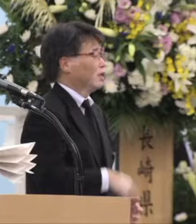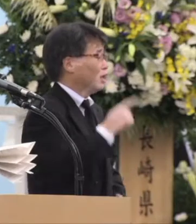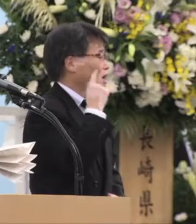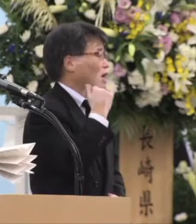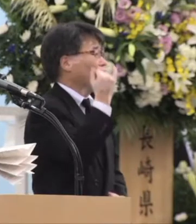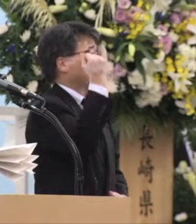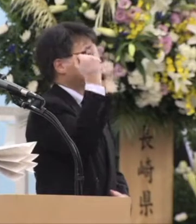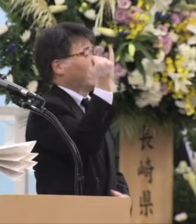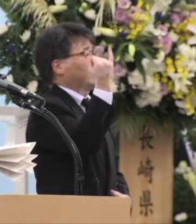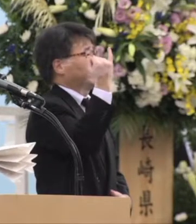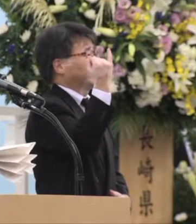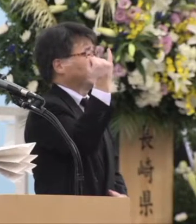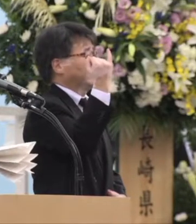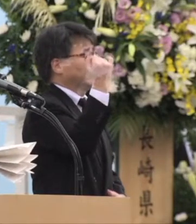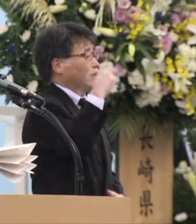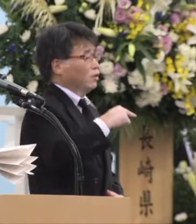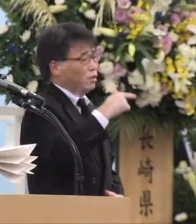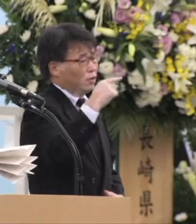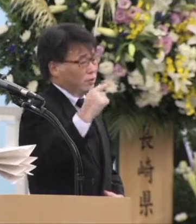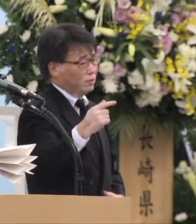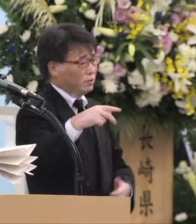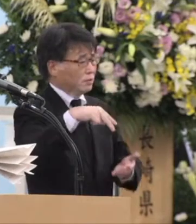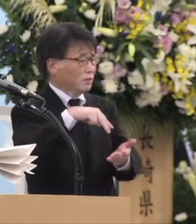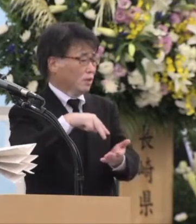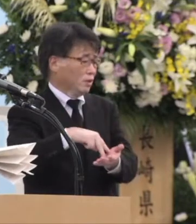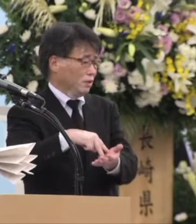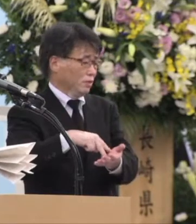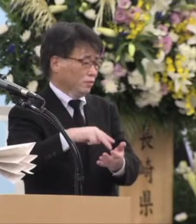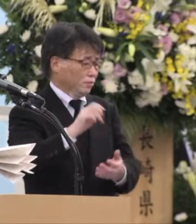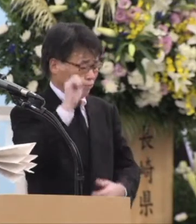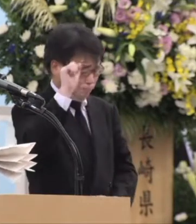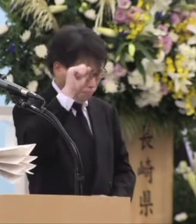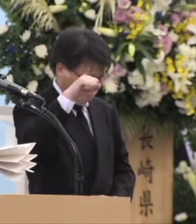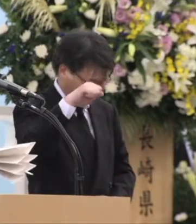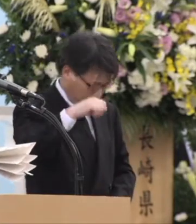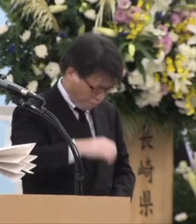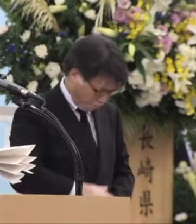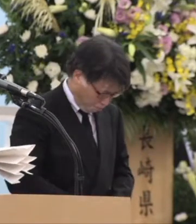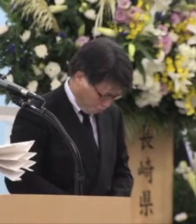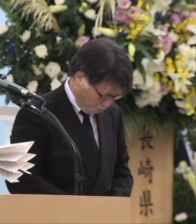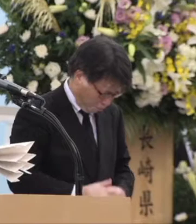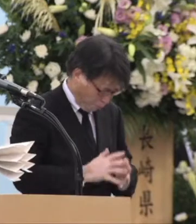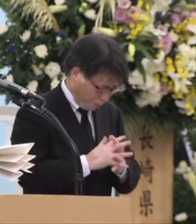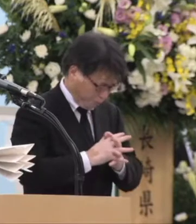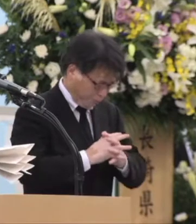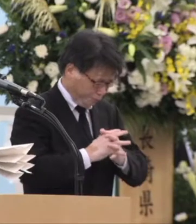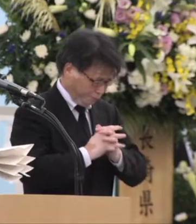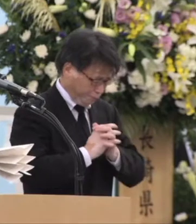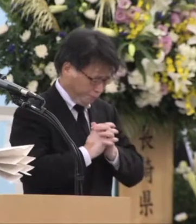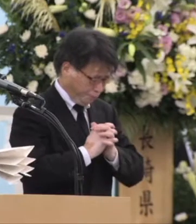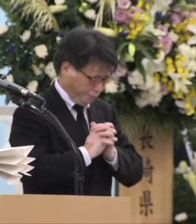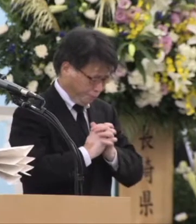は少し離れた場所で地面を見つめたまま、